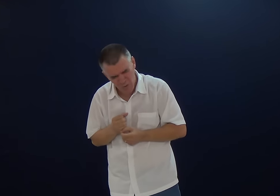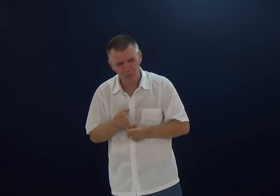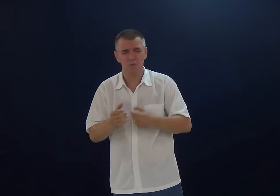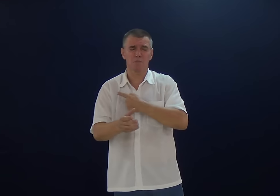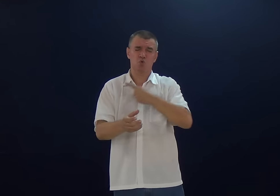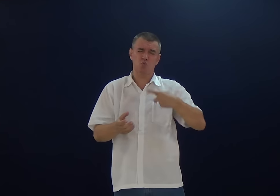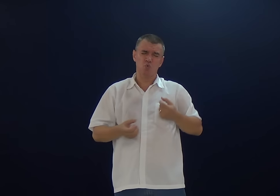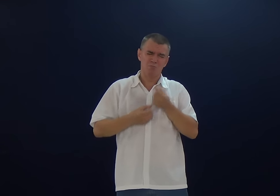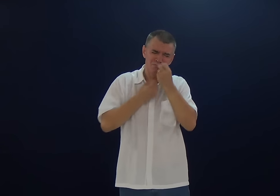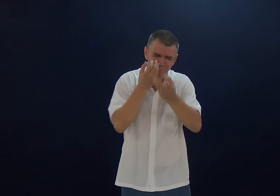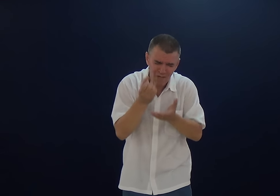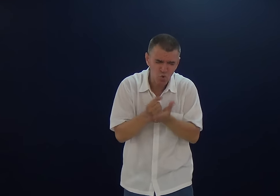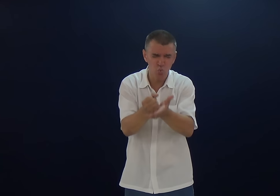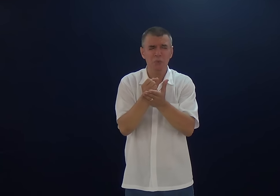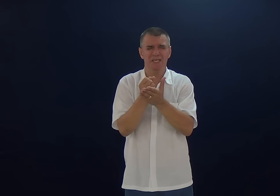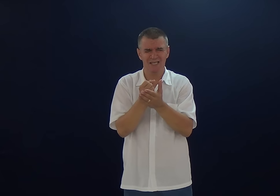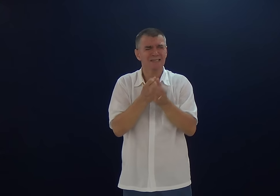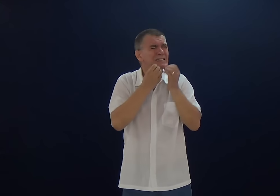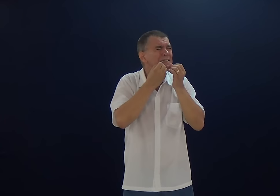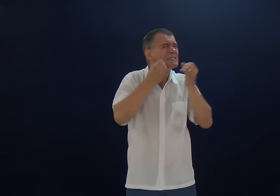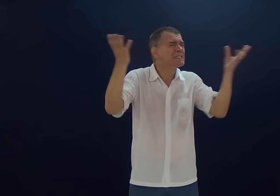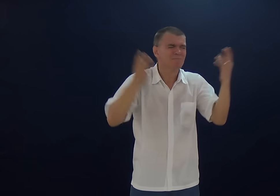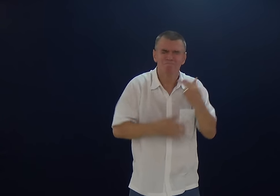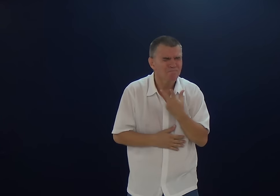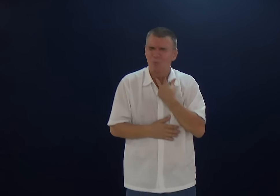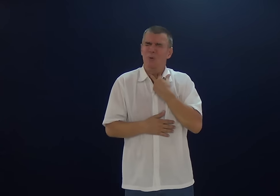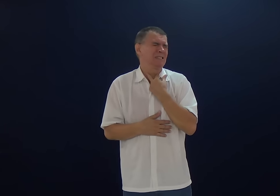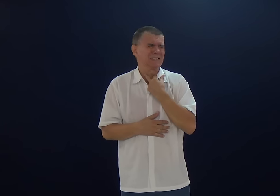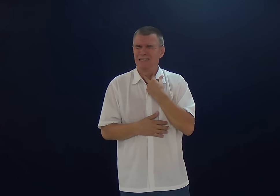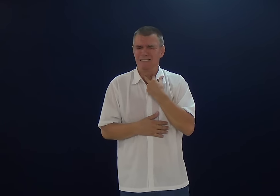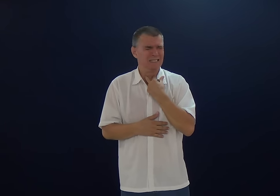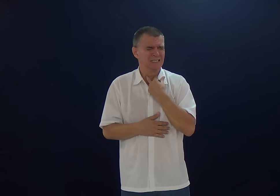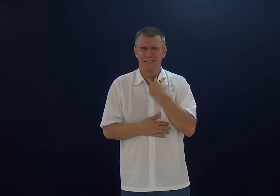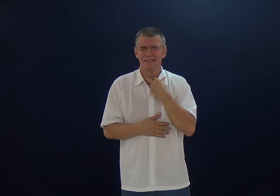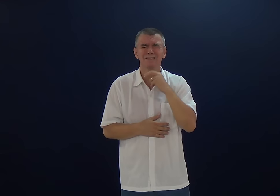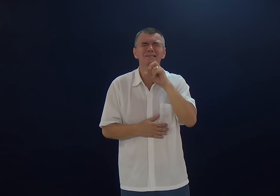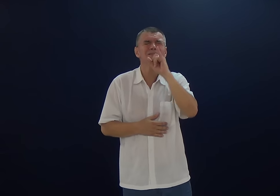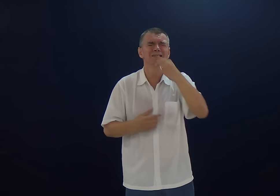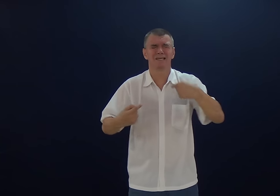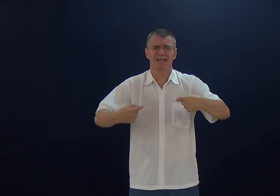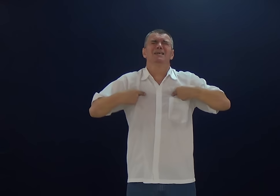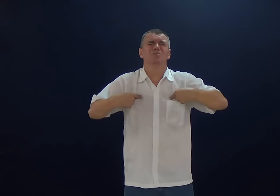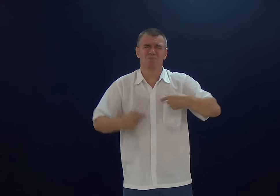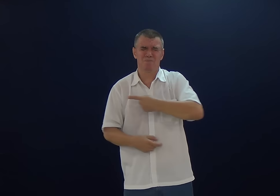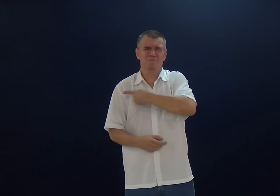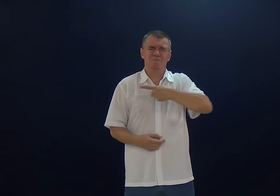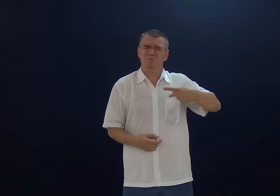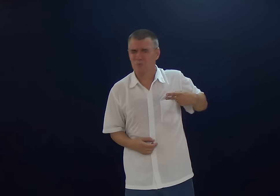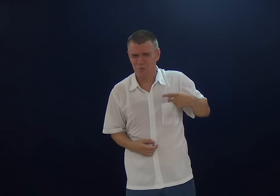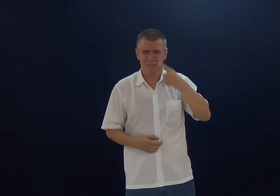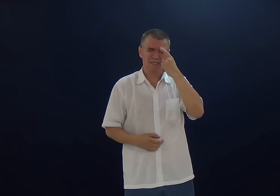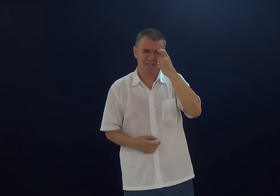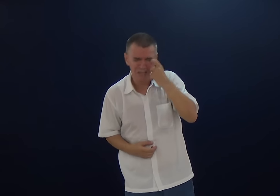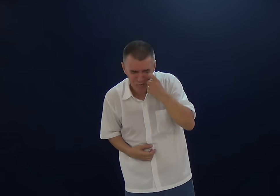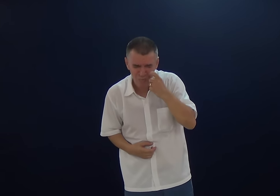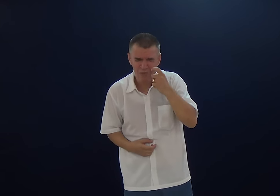pessoas por isso Deus nos ajuda nos ajuda a confessar os nossos pecados nos ajuda